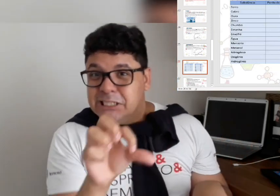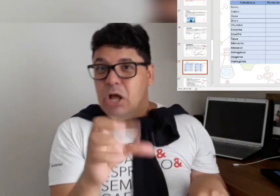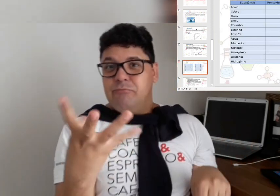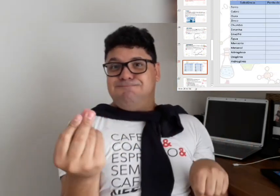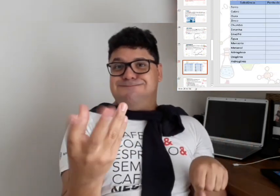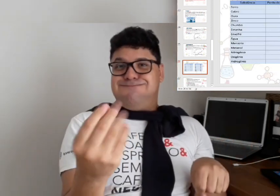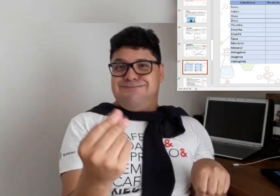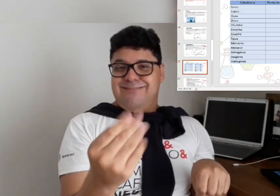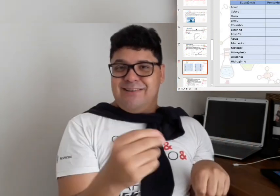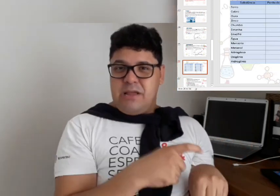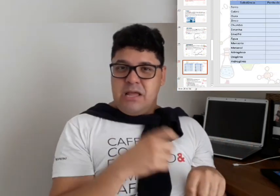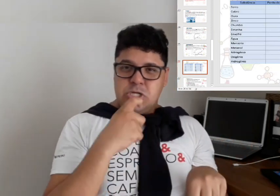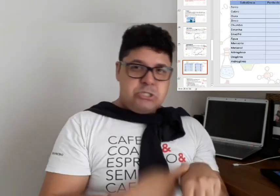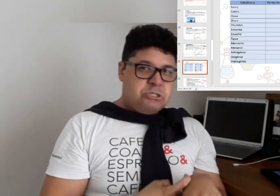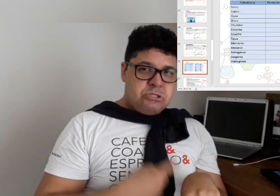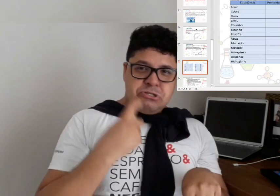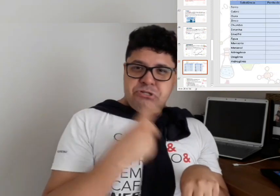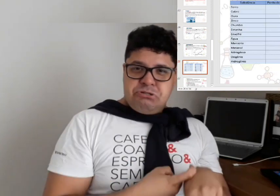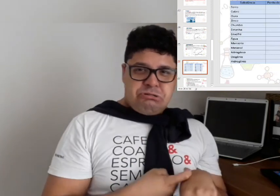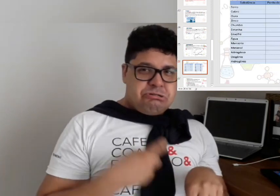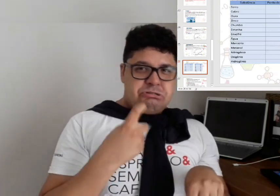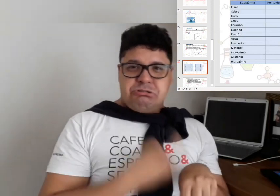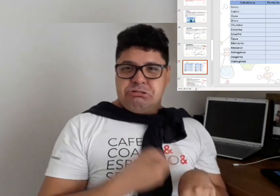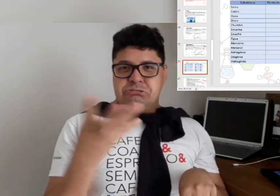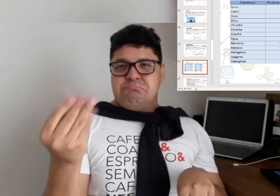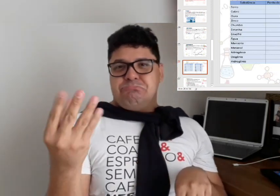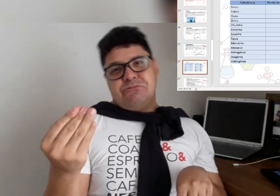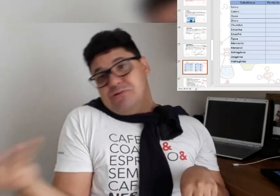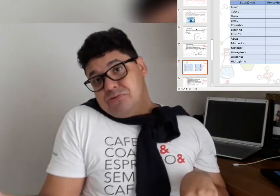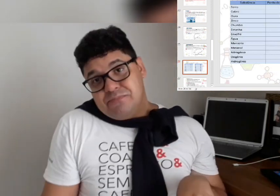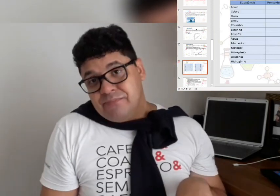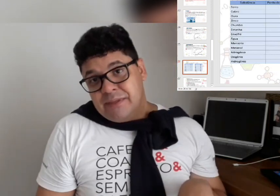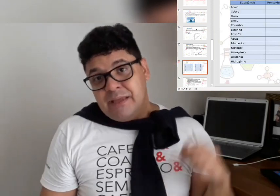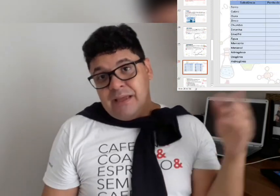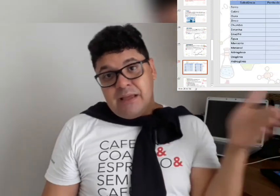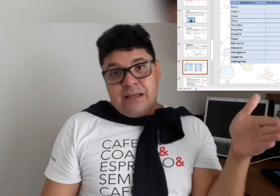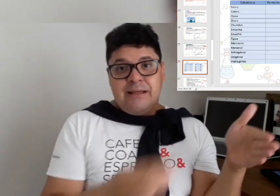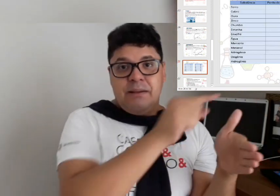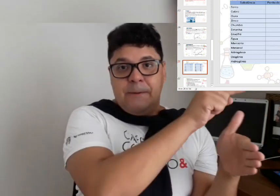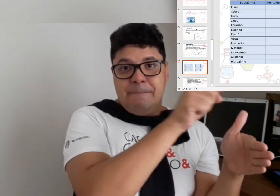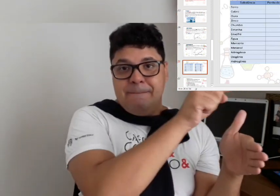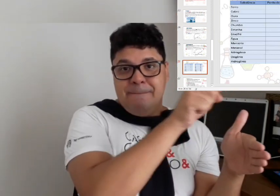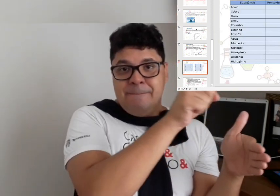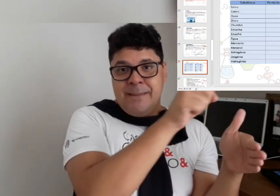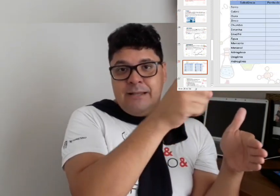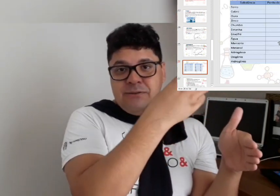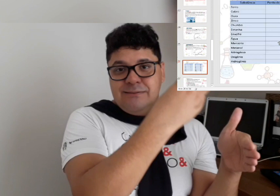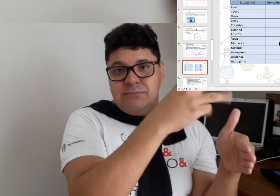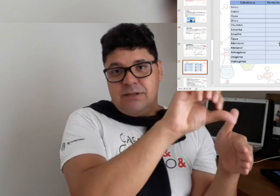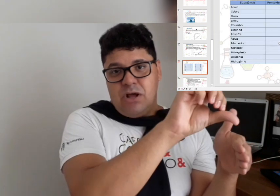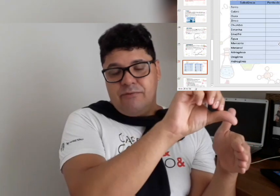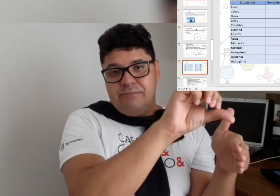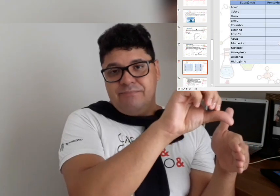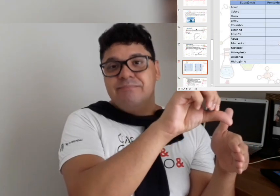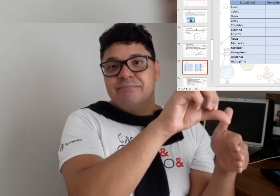apresentar no estado sólido, ele tem que estar numa temperatura abaixo de 39 graus negativos. Então, em